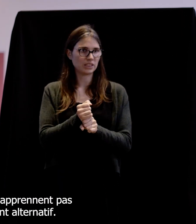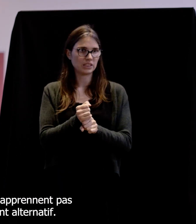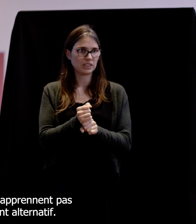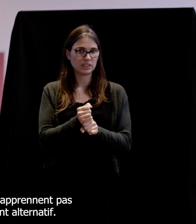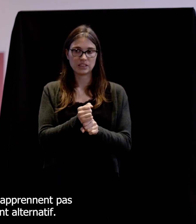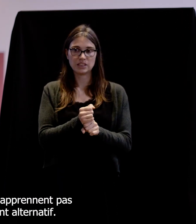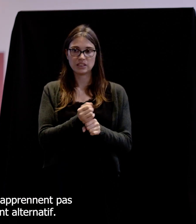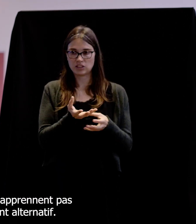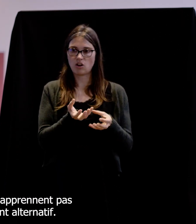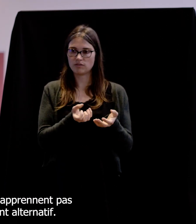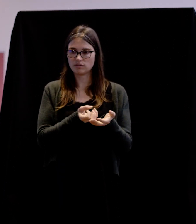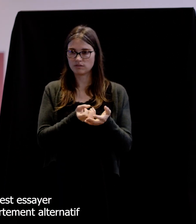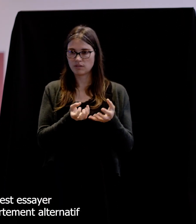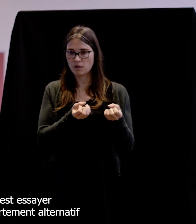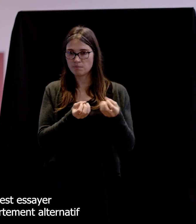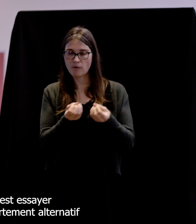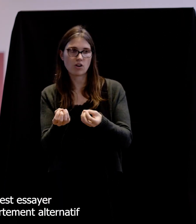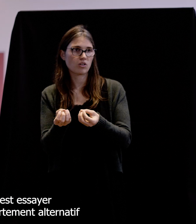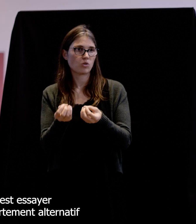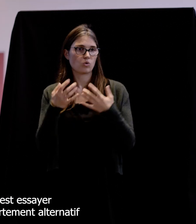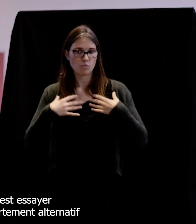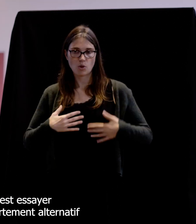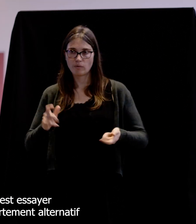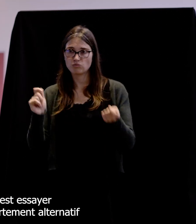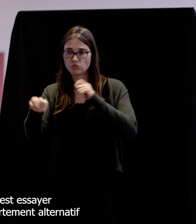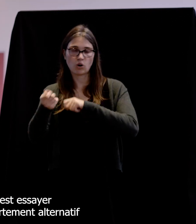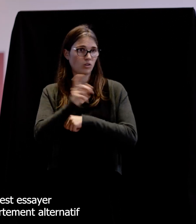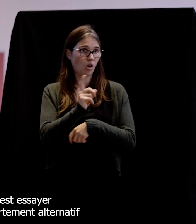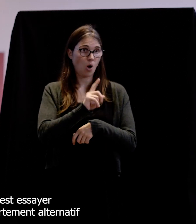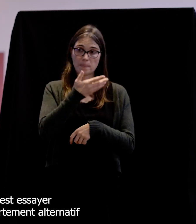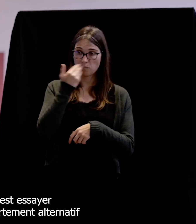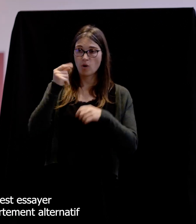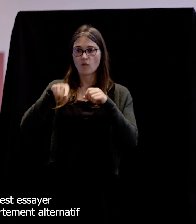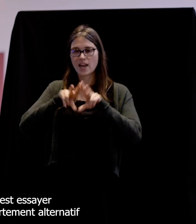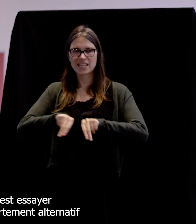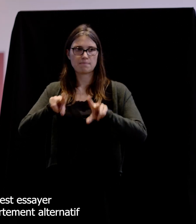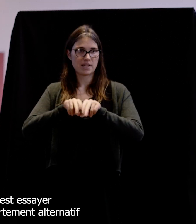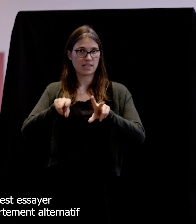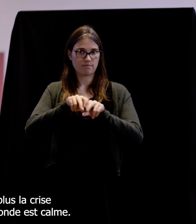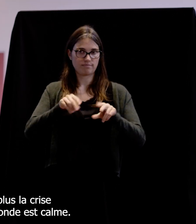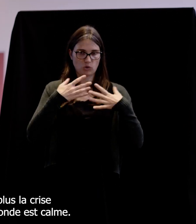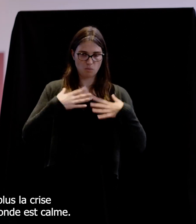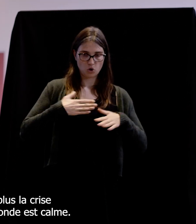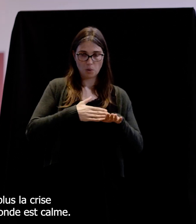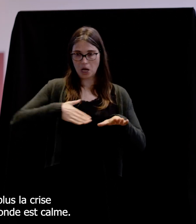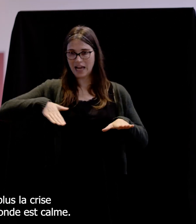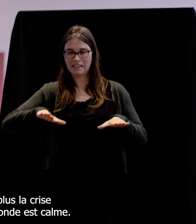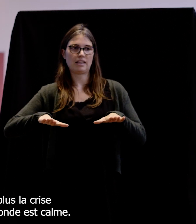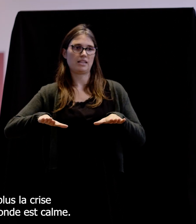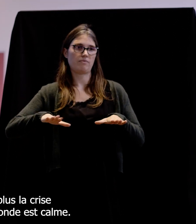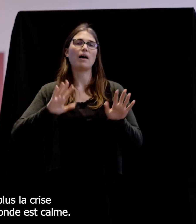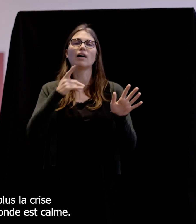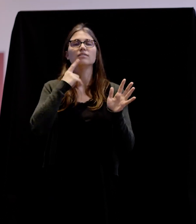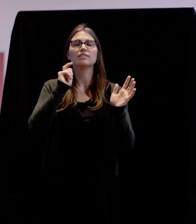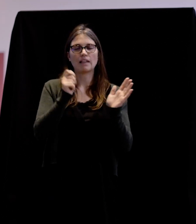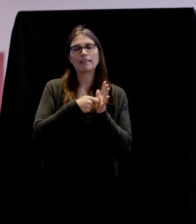un comportement alternatif. Que ce qu'il faut, c'est essayer d'expliquer le comportement alternatif quand il n'y a plus la crise et quand tout